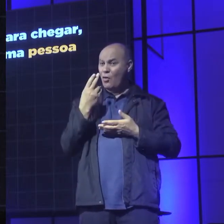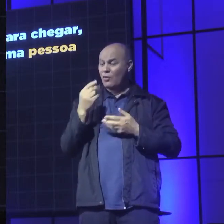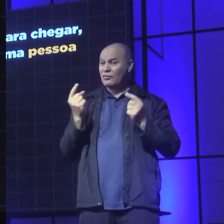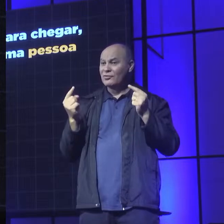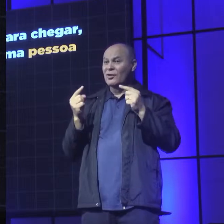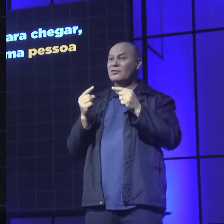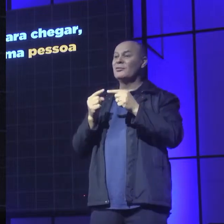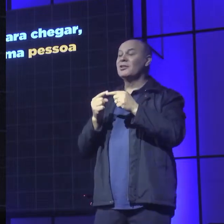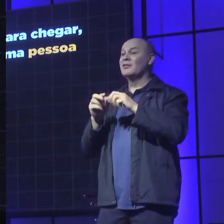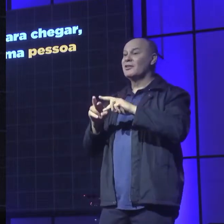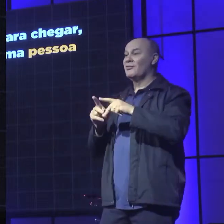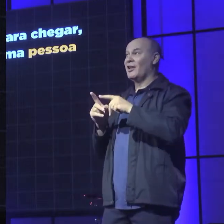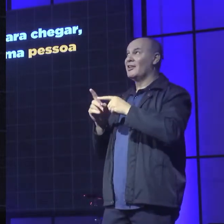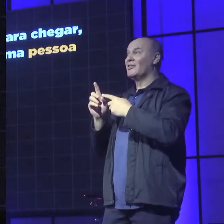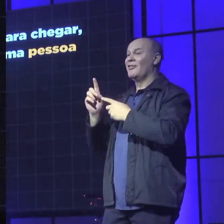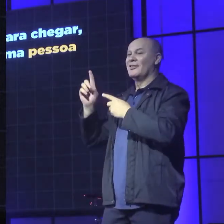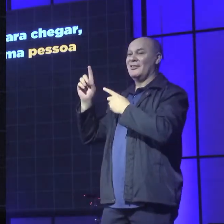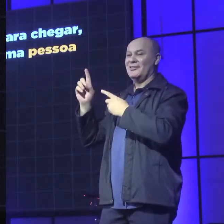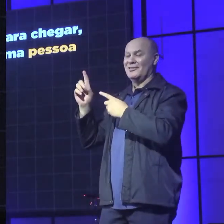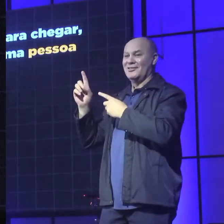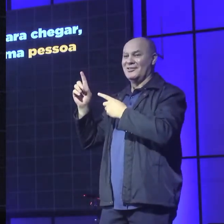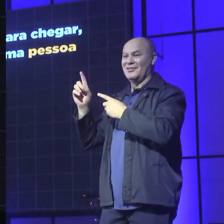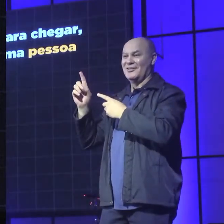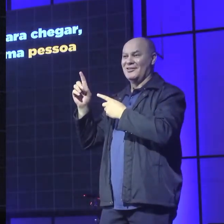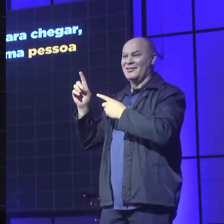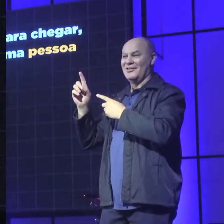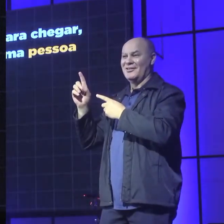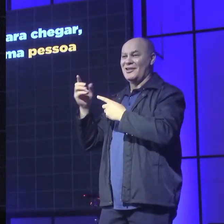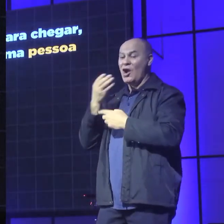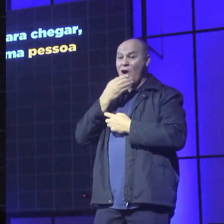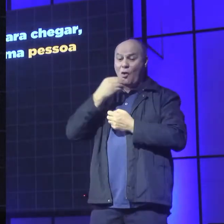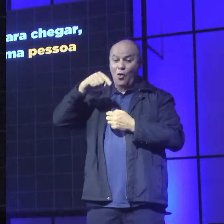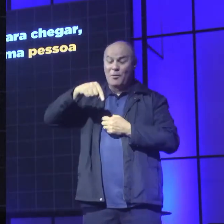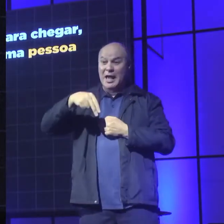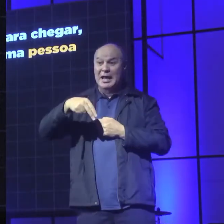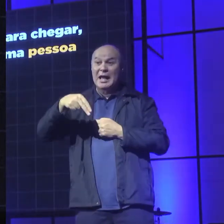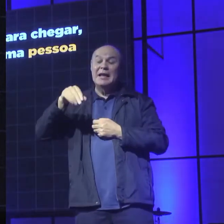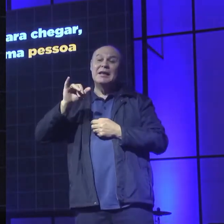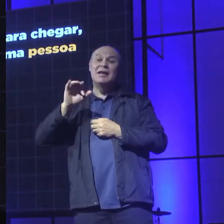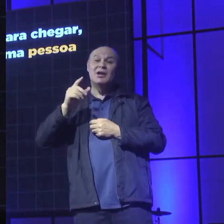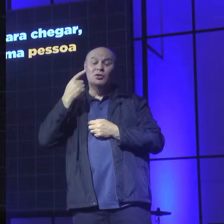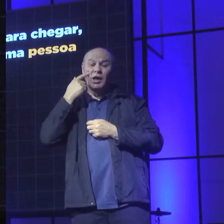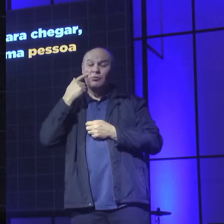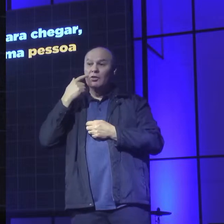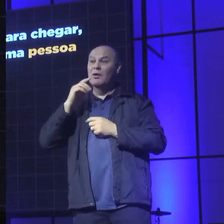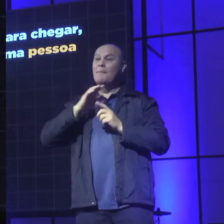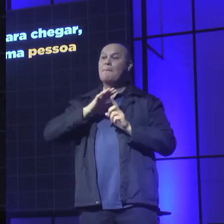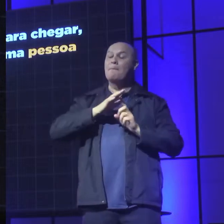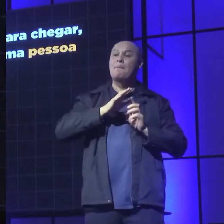Nicodemos nos mostra que a verdade nunca foi um lugar